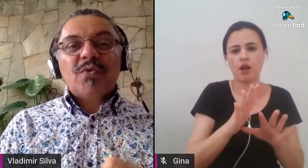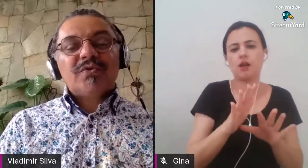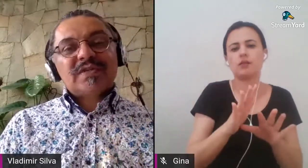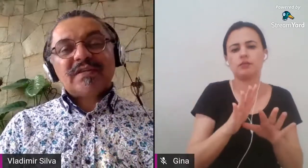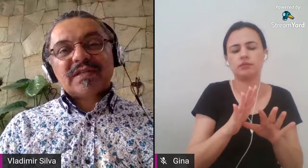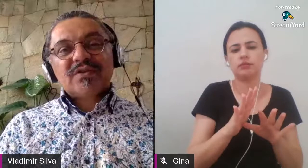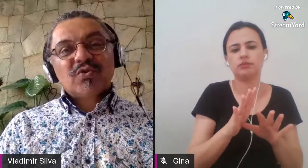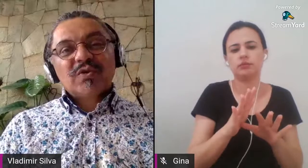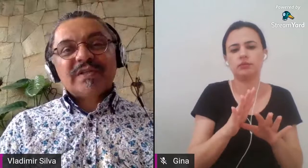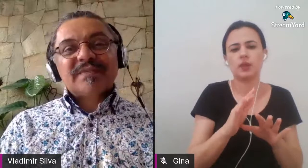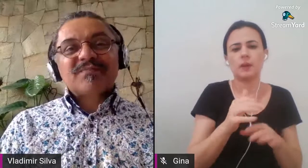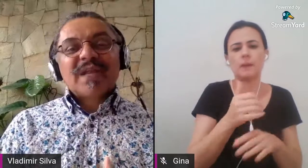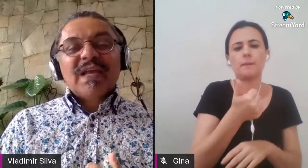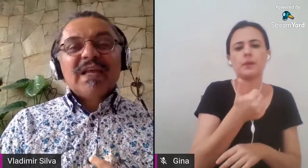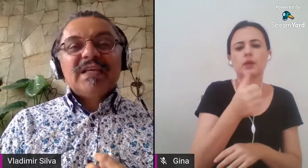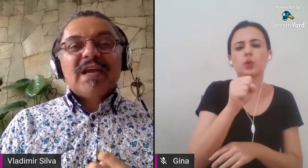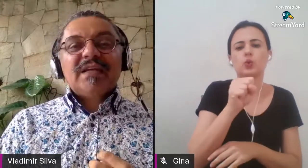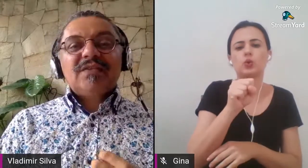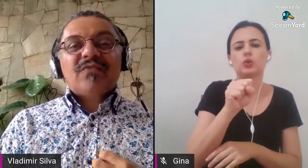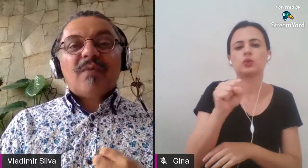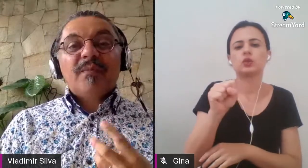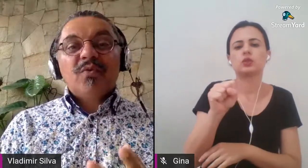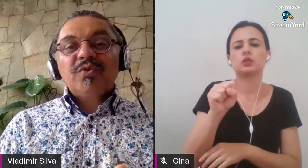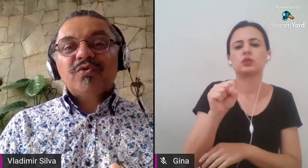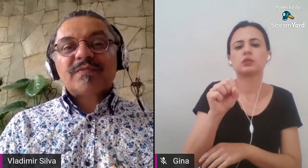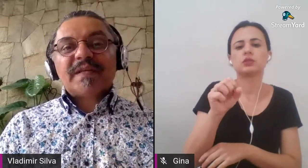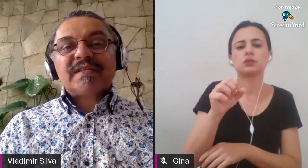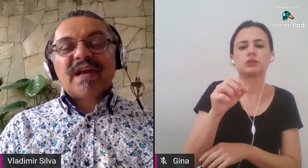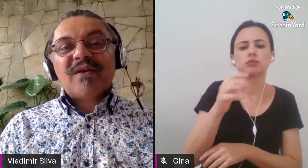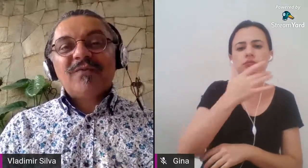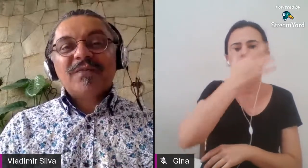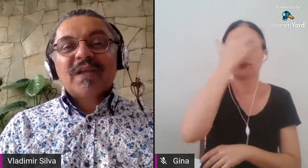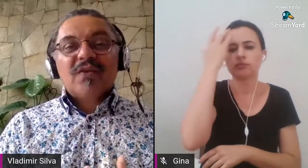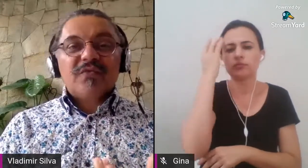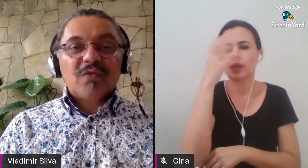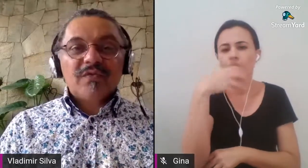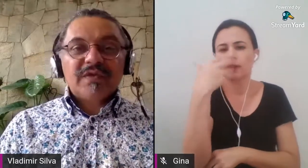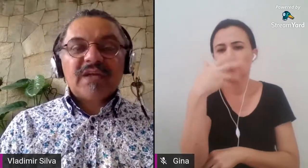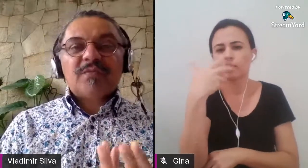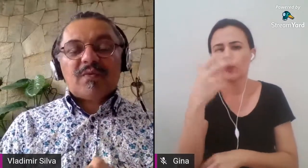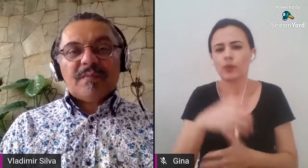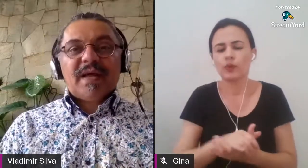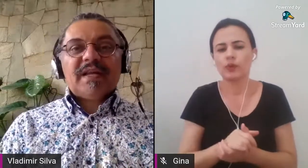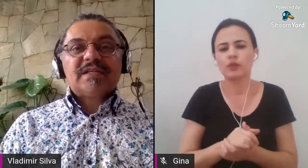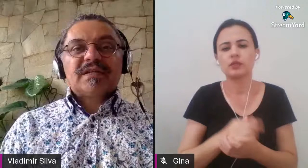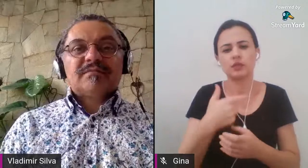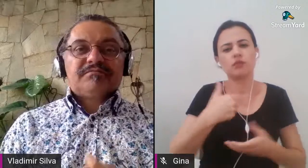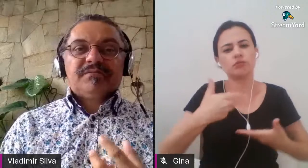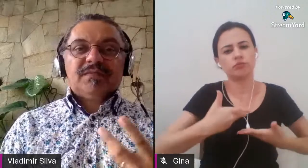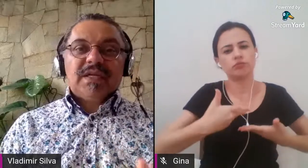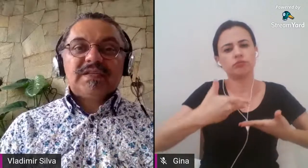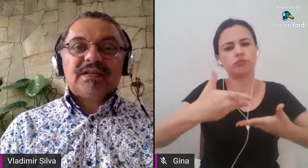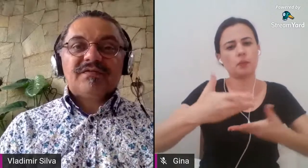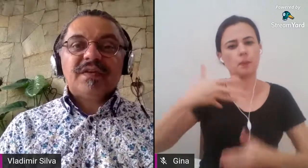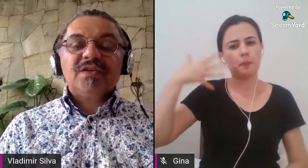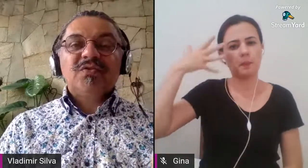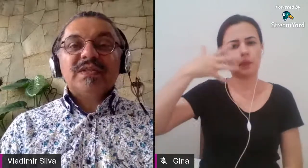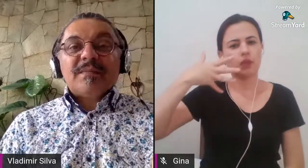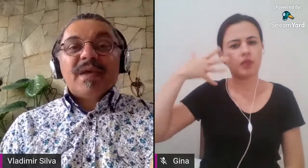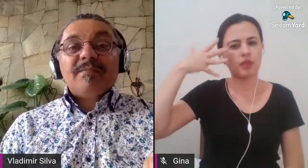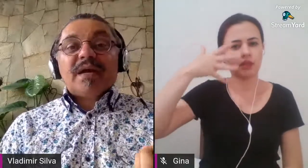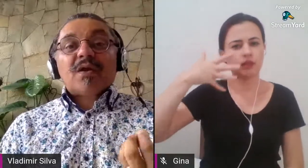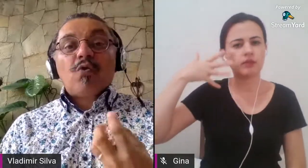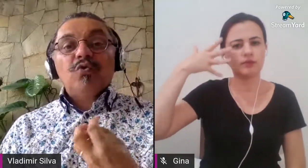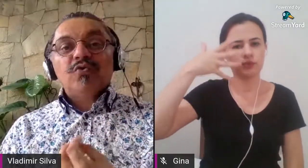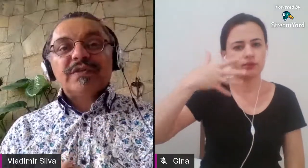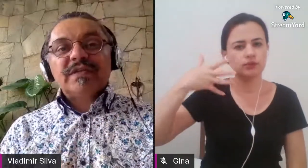totalizando 1.800 cantores. E aí, de forma muito especial, eu fui convidado para uma palestra nesse